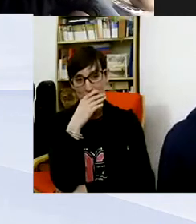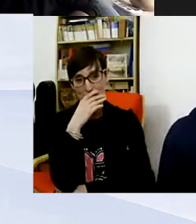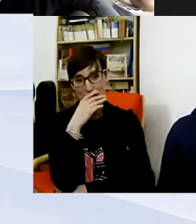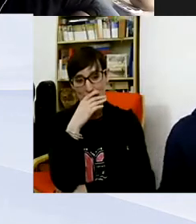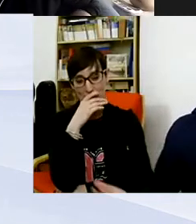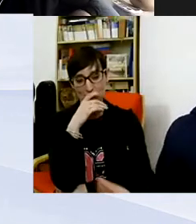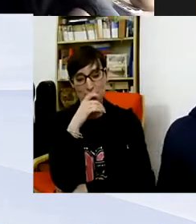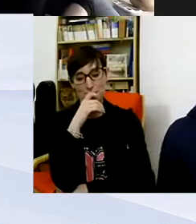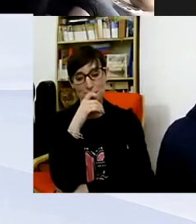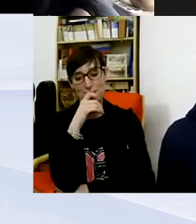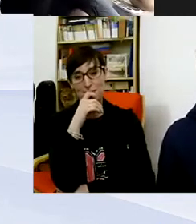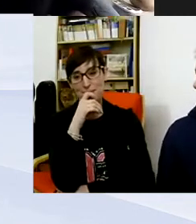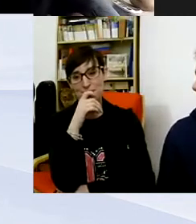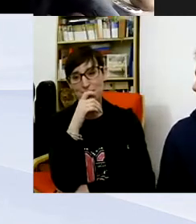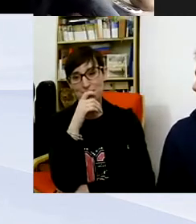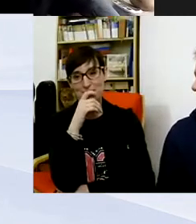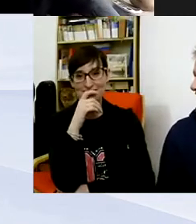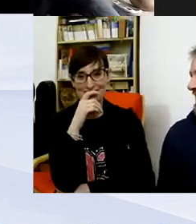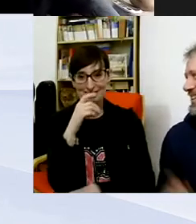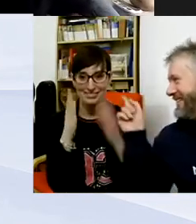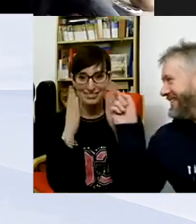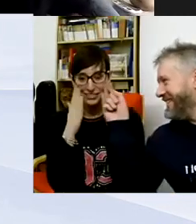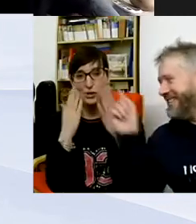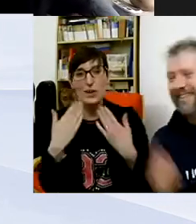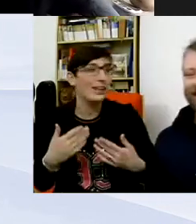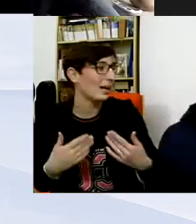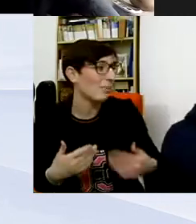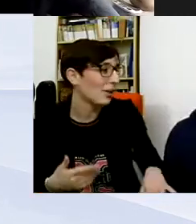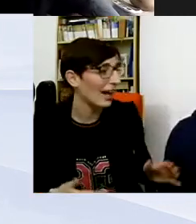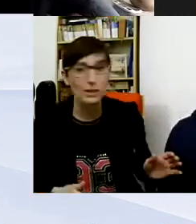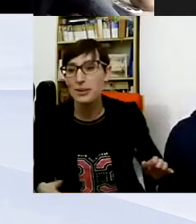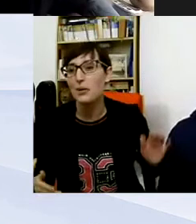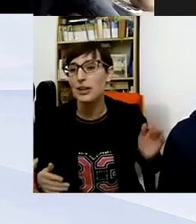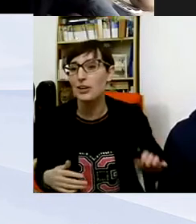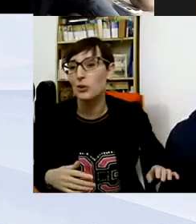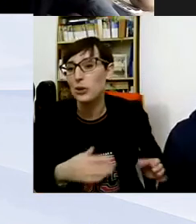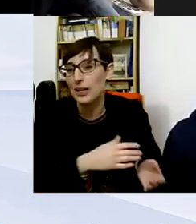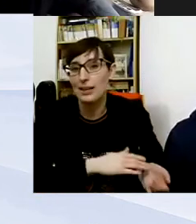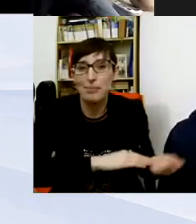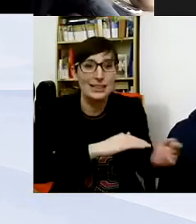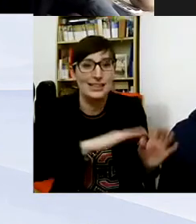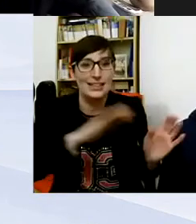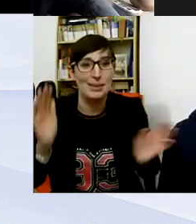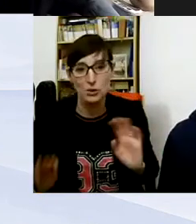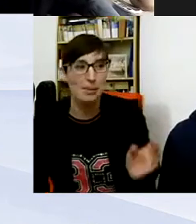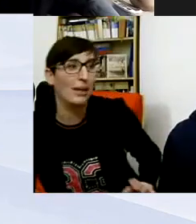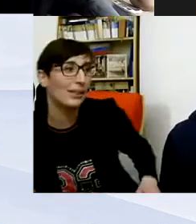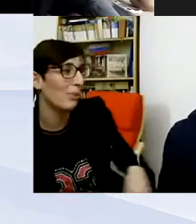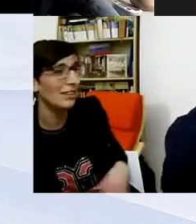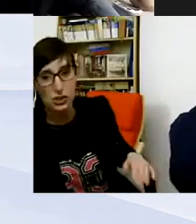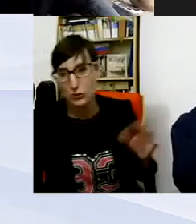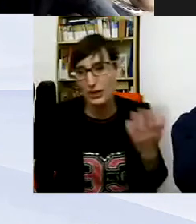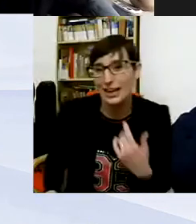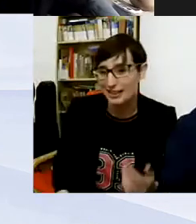Dietata rossa, sei pomini rossi. Dai, vero, dici un tuo. No, caldo, perché qui lui mette riscaldamento sempre